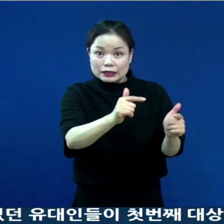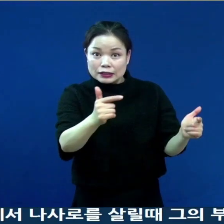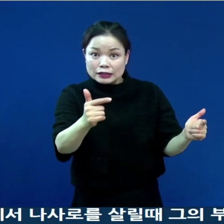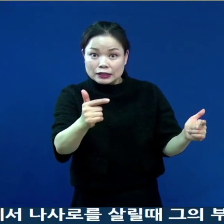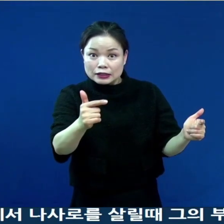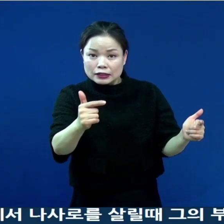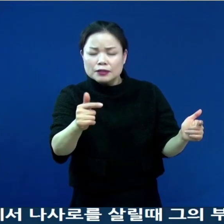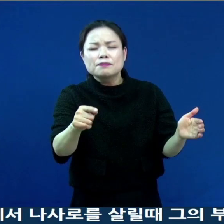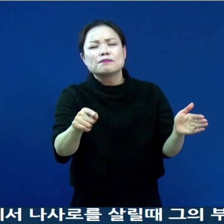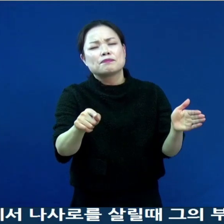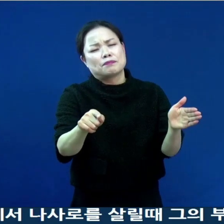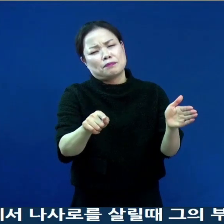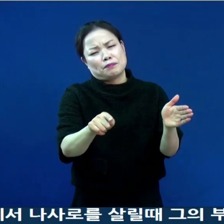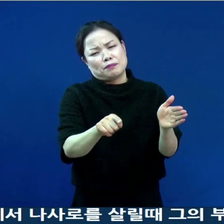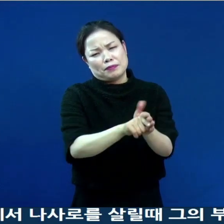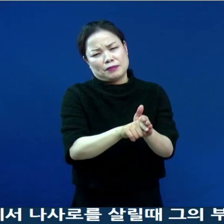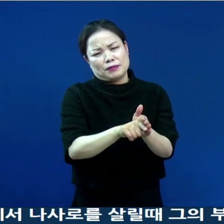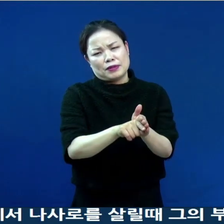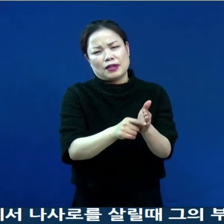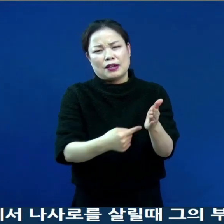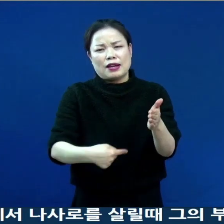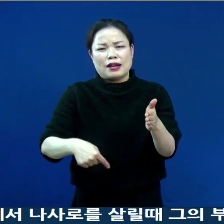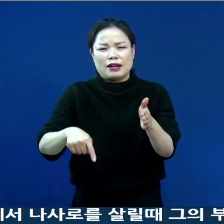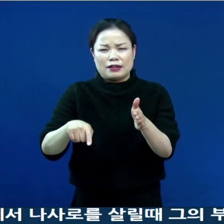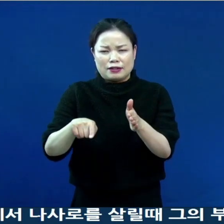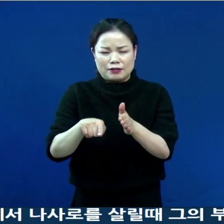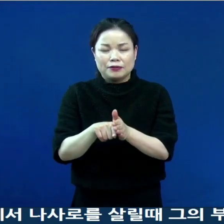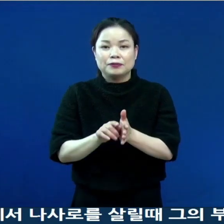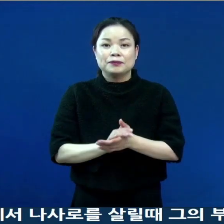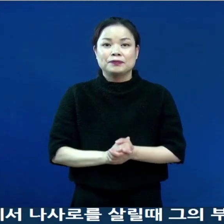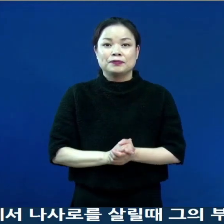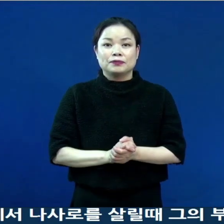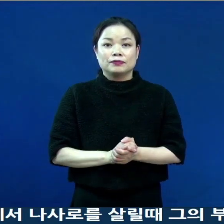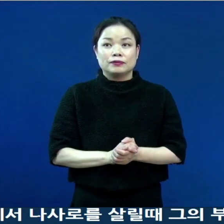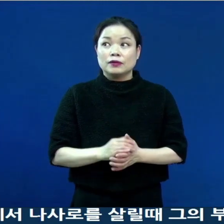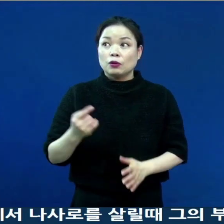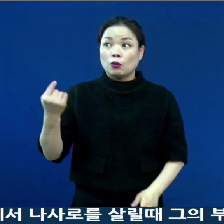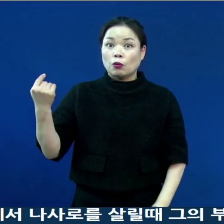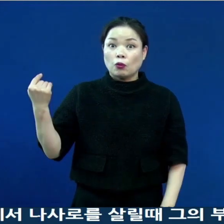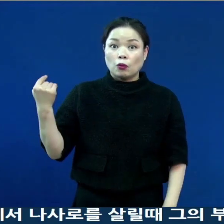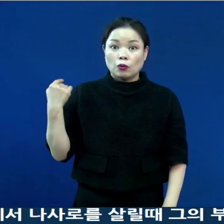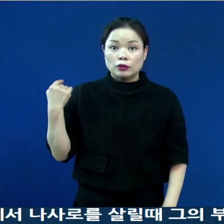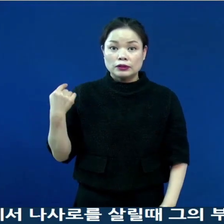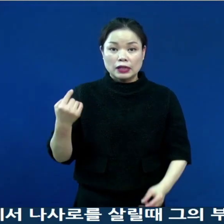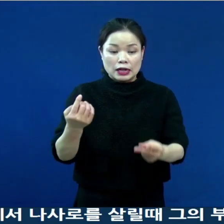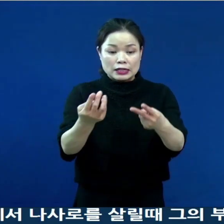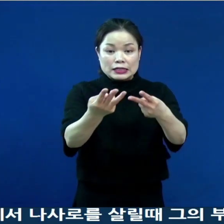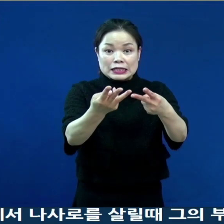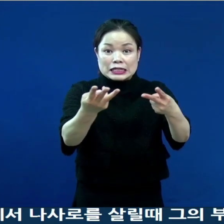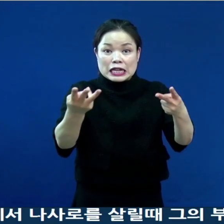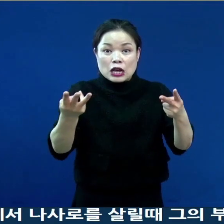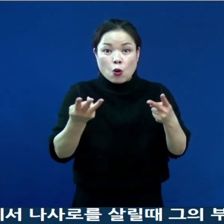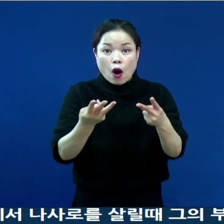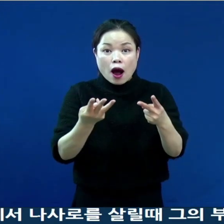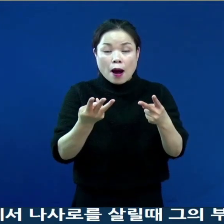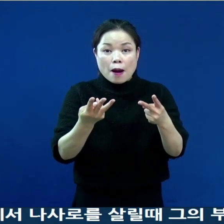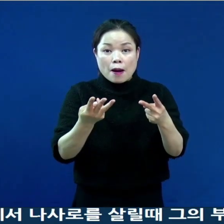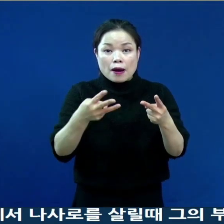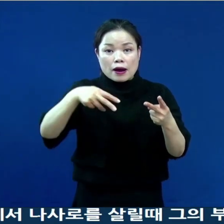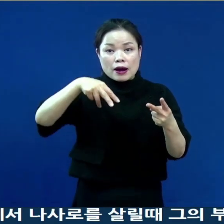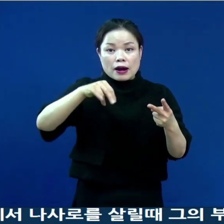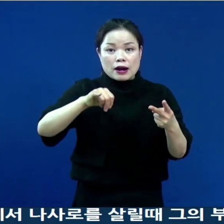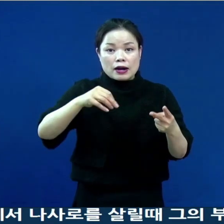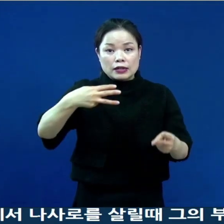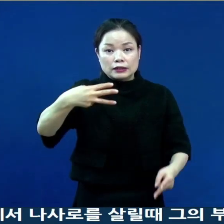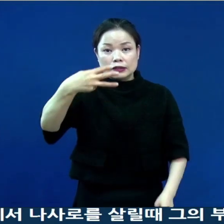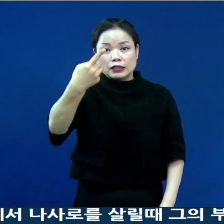그들로 믿게 하려 함이니이다. 어제 실로암에서